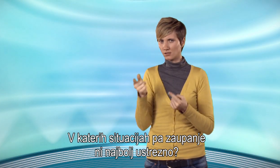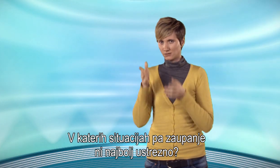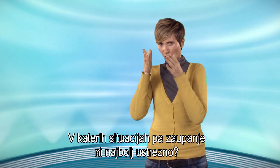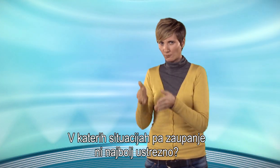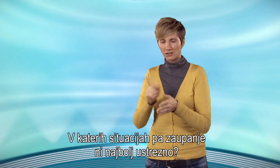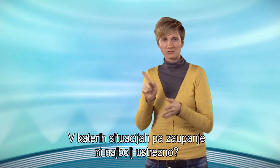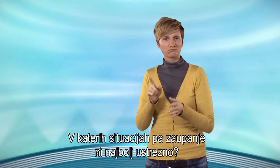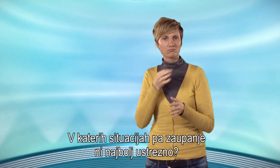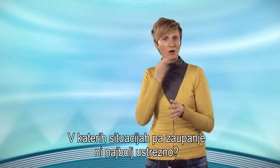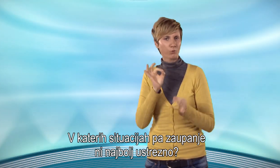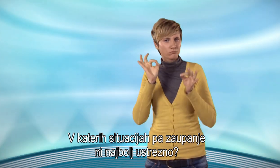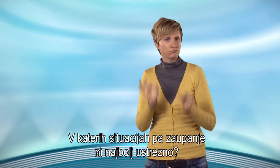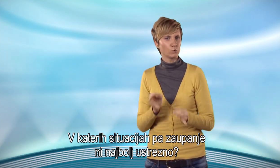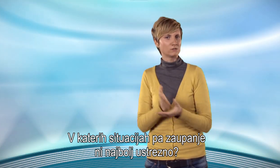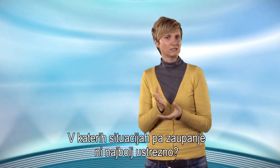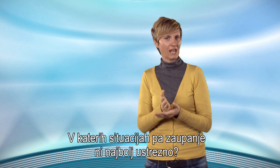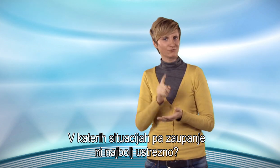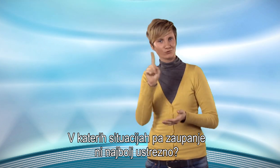pa zaupanje ni najbolj ustrezno?